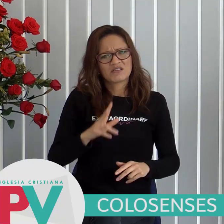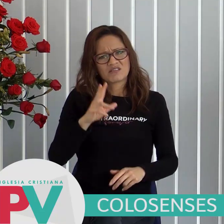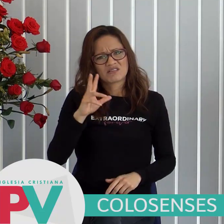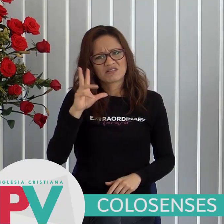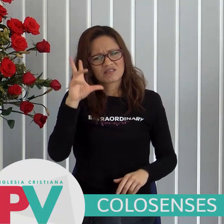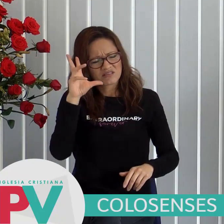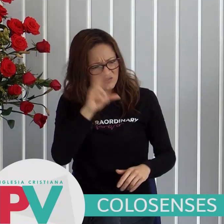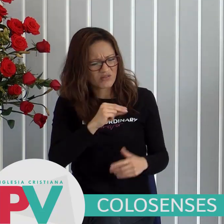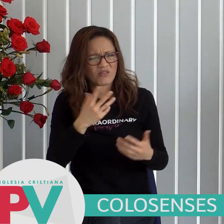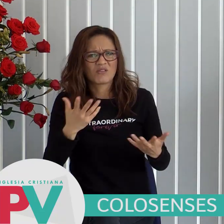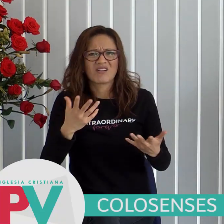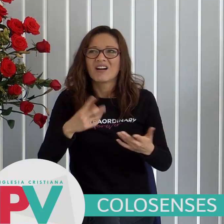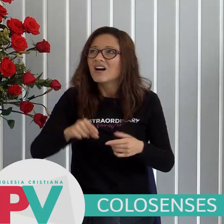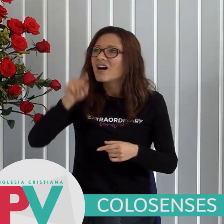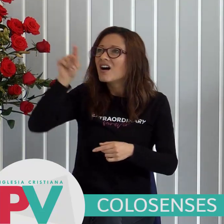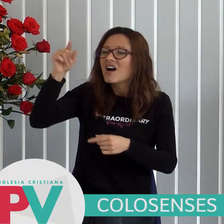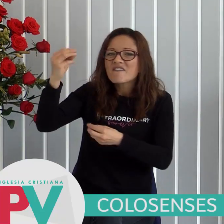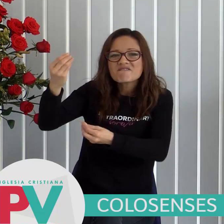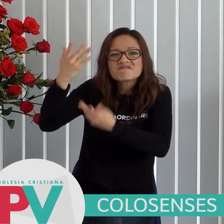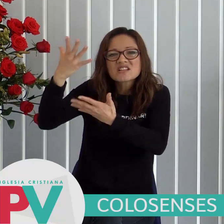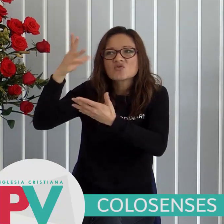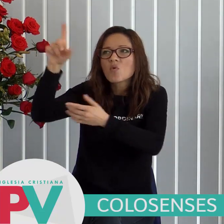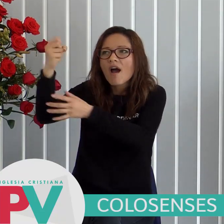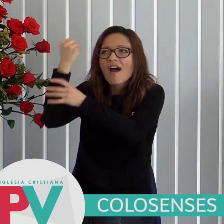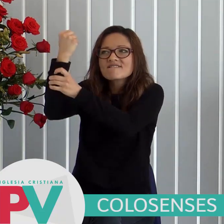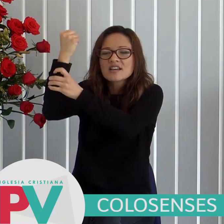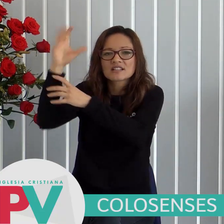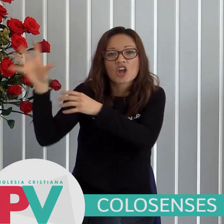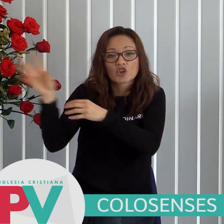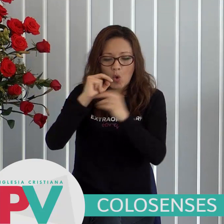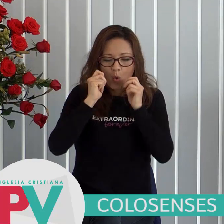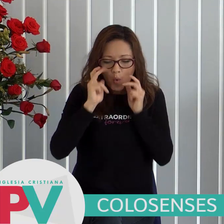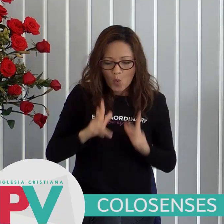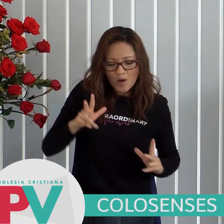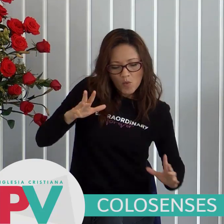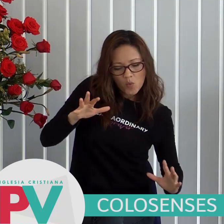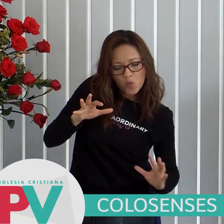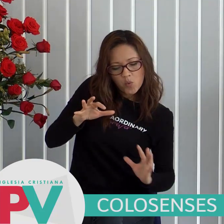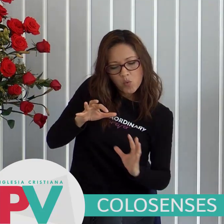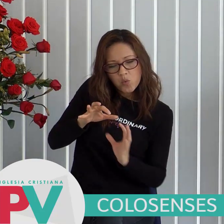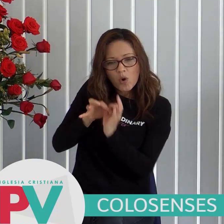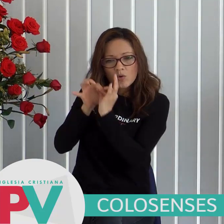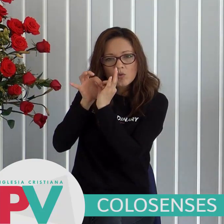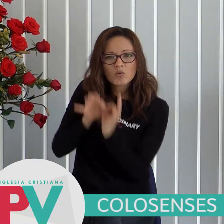la cabeza, en virtud de quien todo el cuerpo, nutriéndose y uniéndose por las